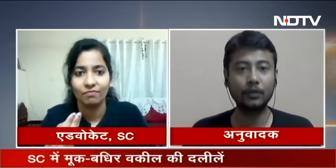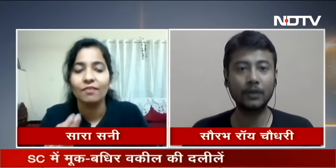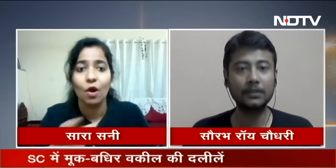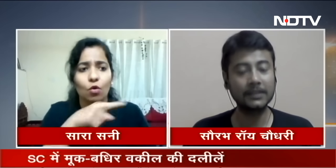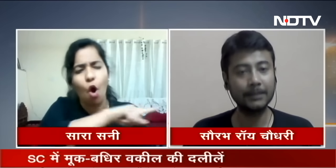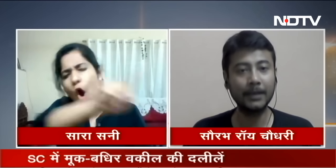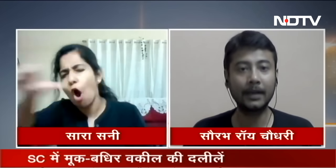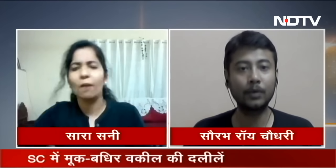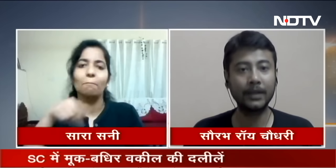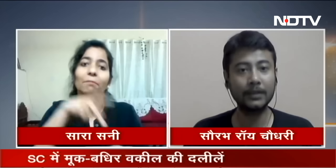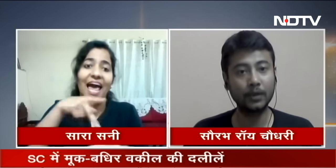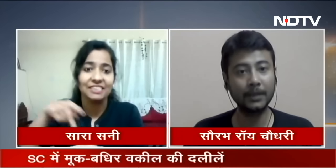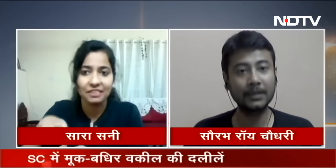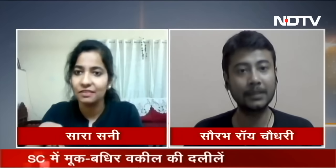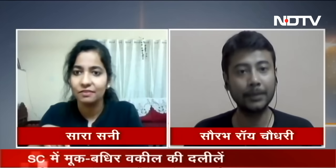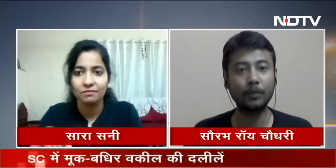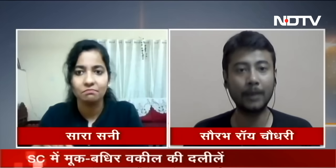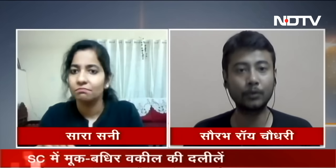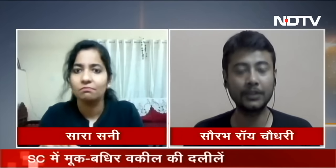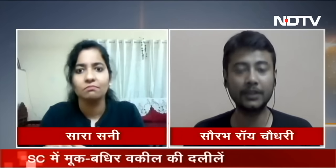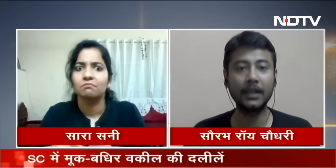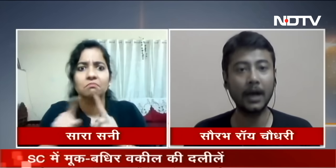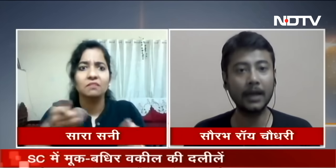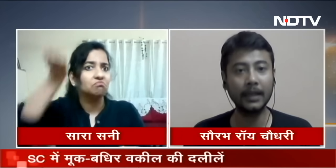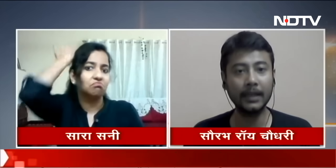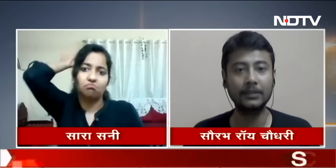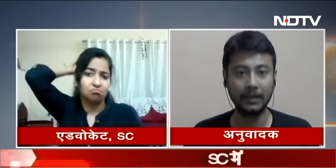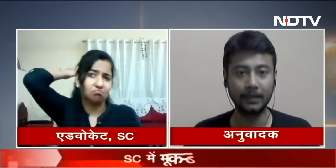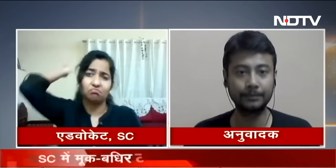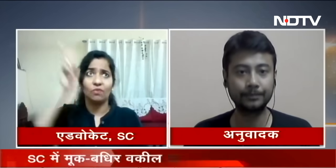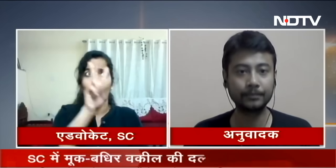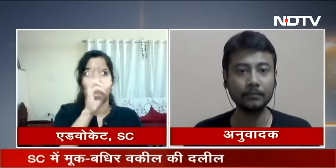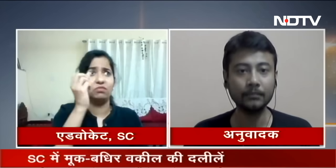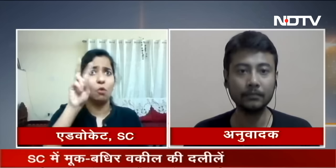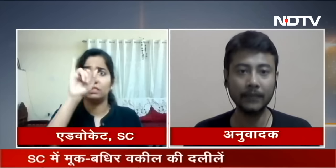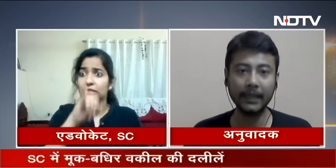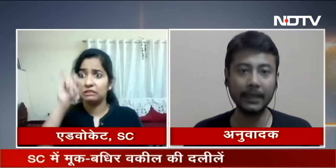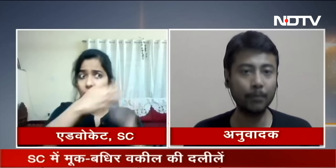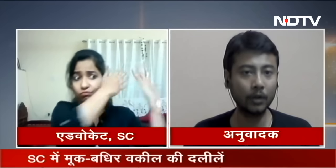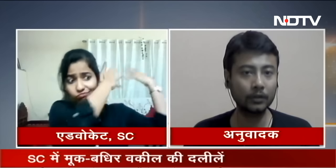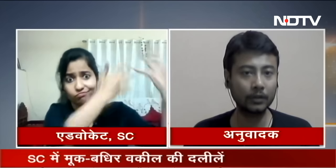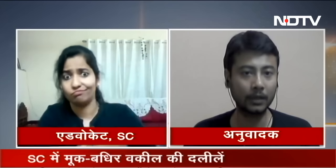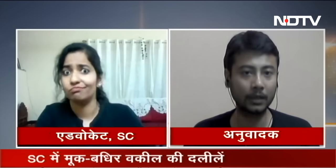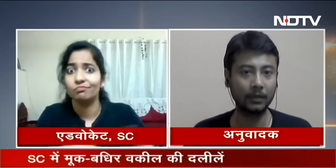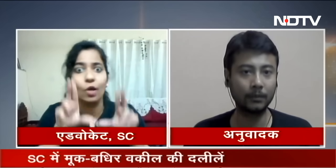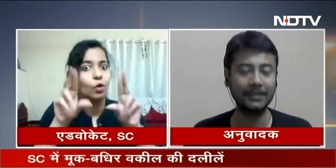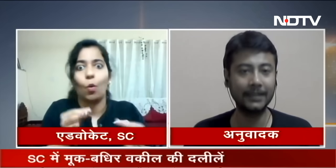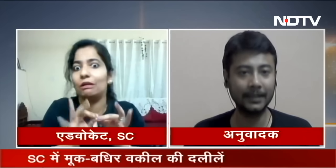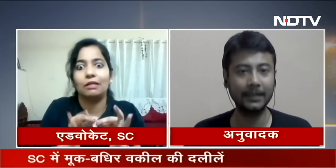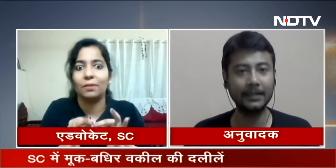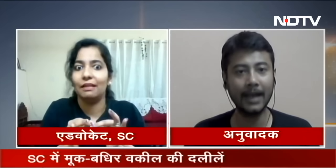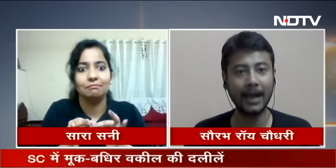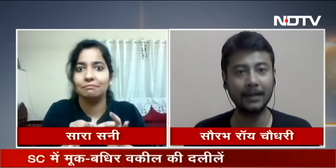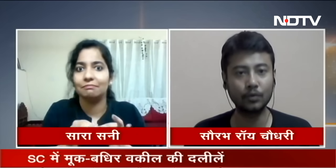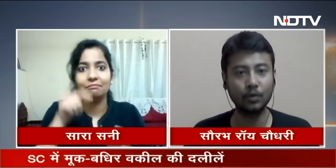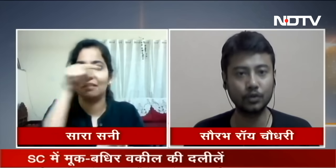RPWD एक्ट 2016 में लिखा हुआ है कि सुगम्यता सभी को प्राप्त होनी चाहिए हर एक जगह, लेकिन हम बहुत वक्त से देख